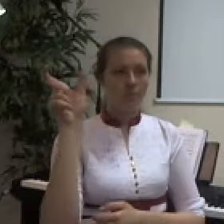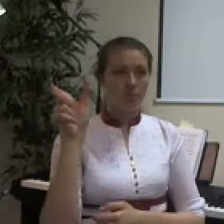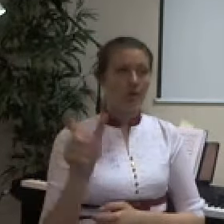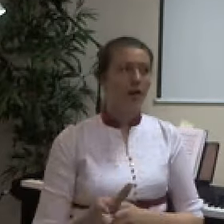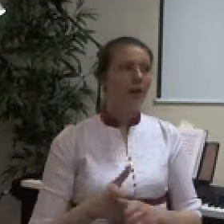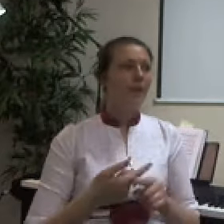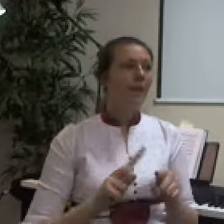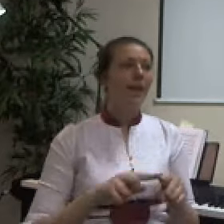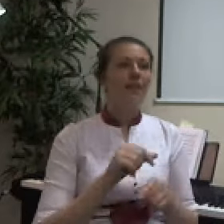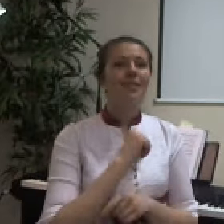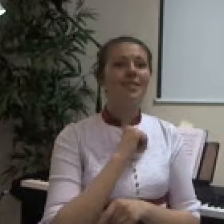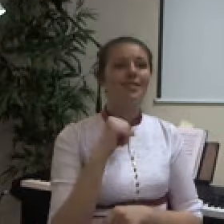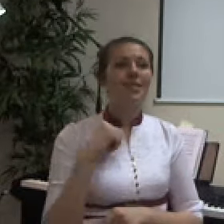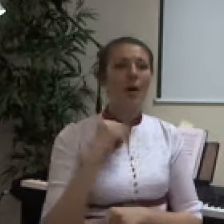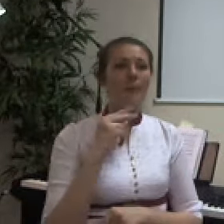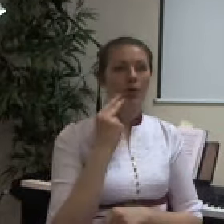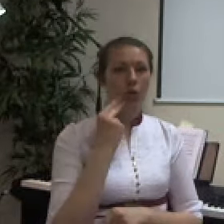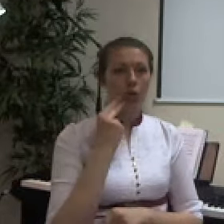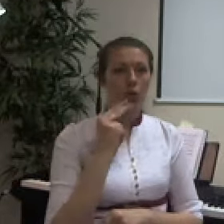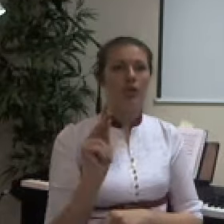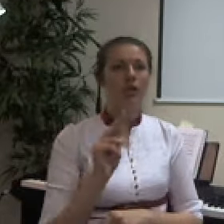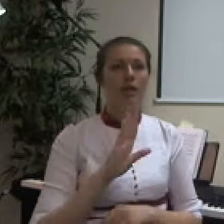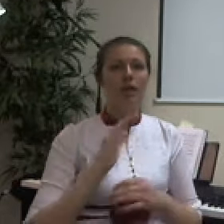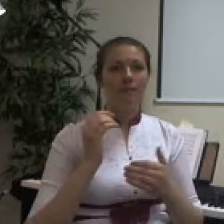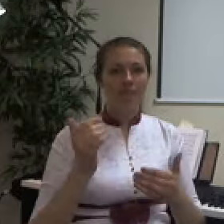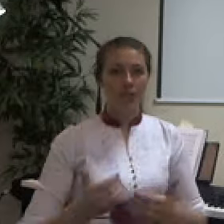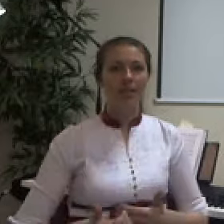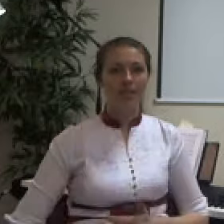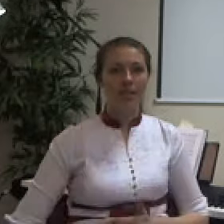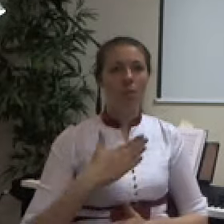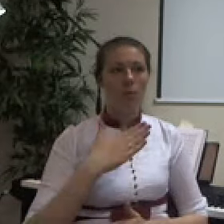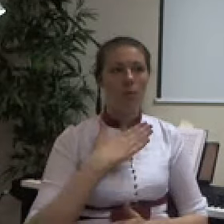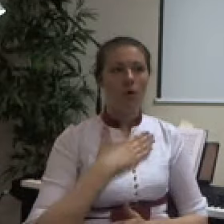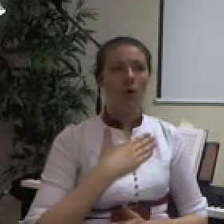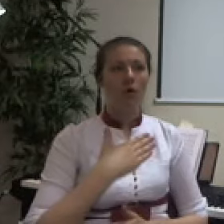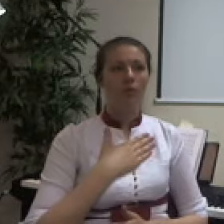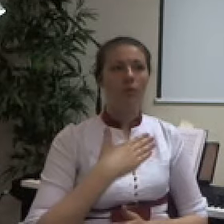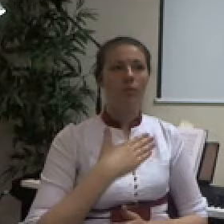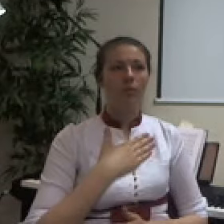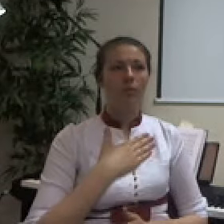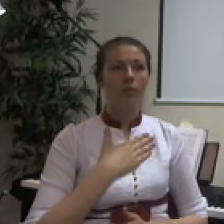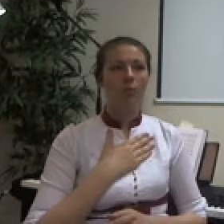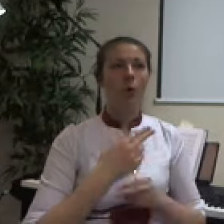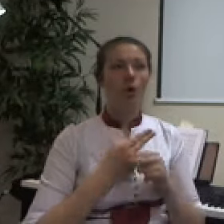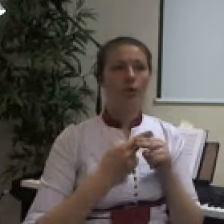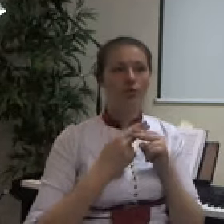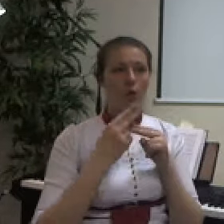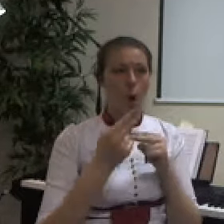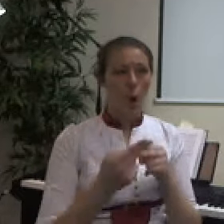Это самый лучший в жизни мой дом.